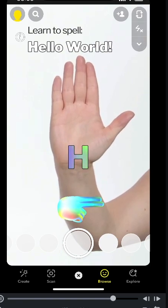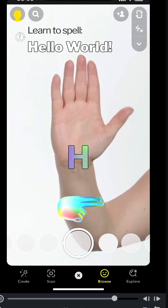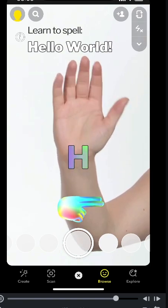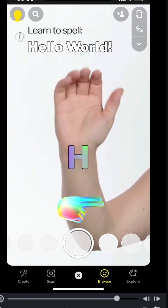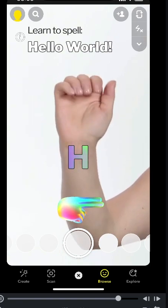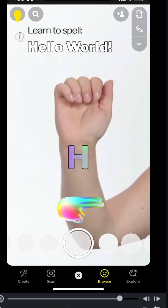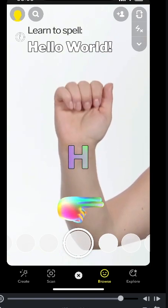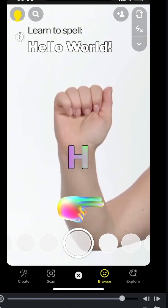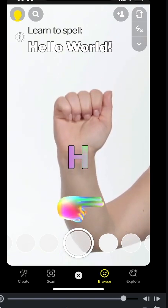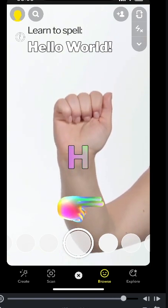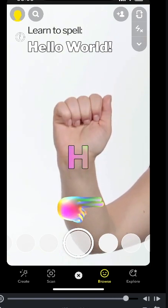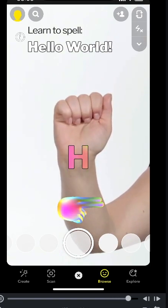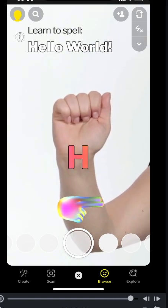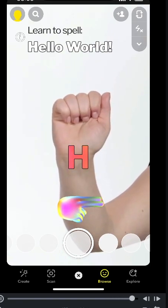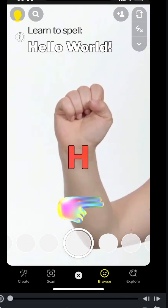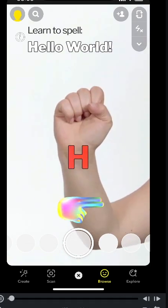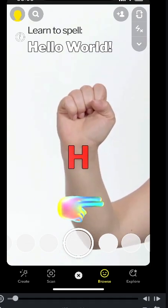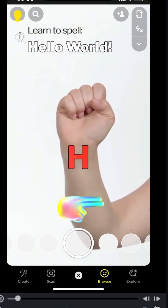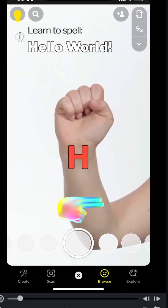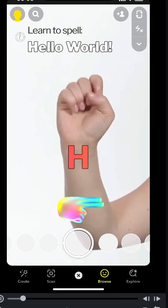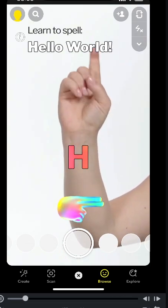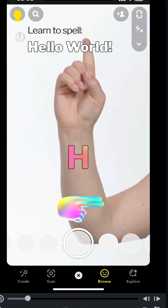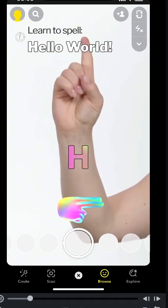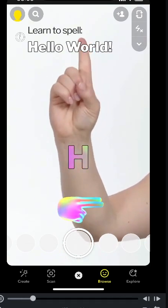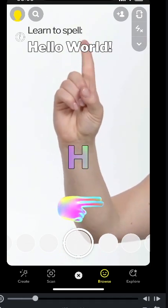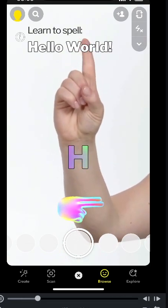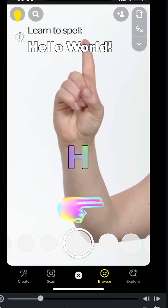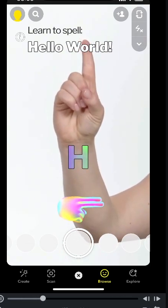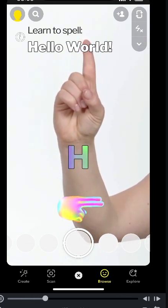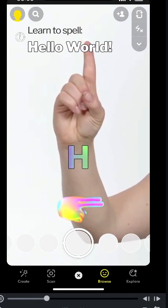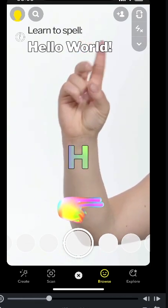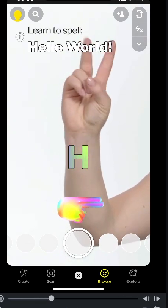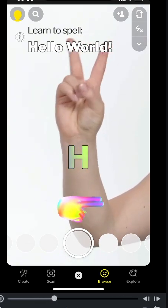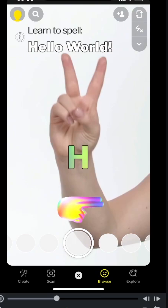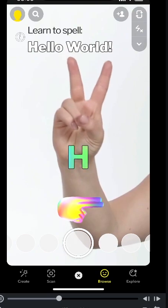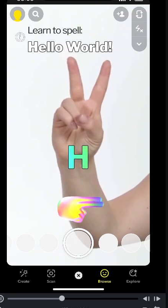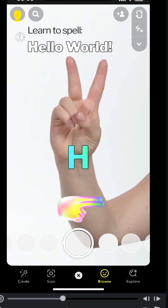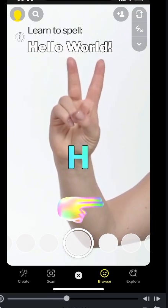la mano podemos visualizar qué representación del alfabeto aparece.